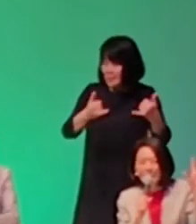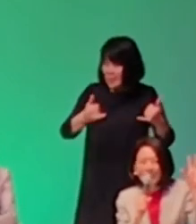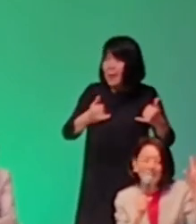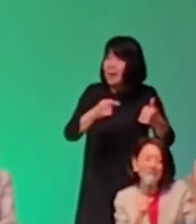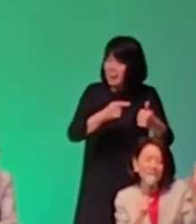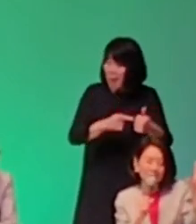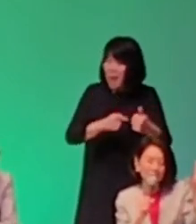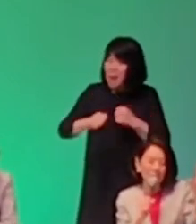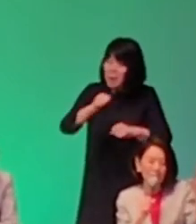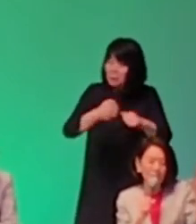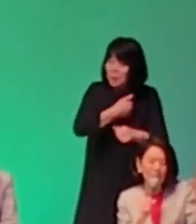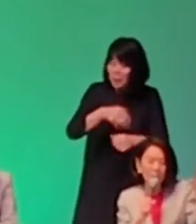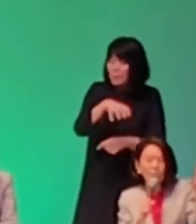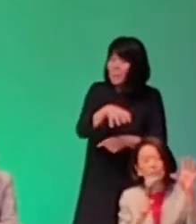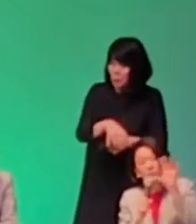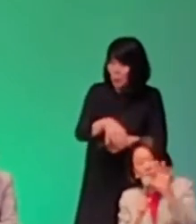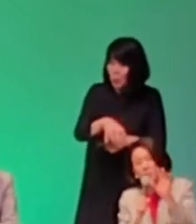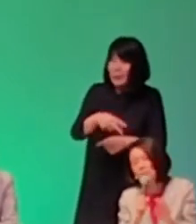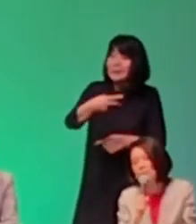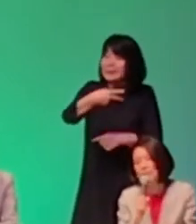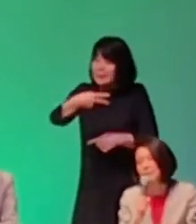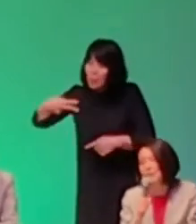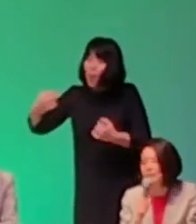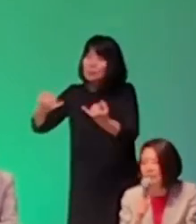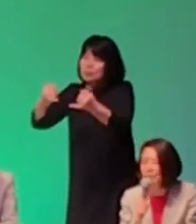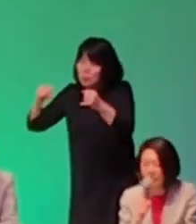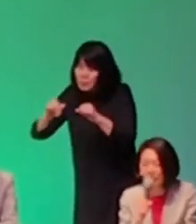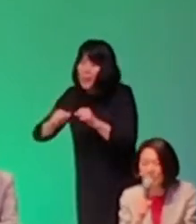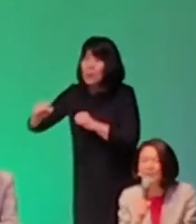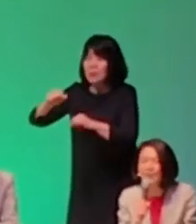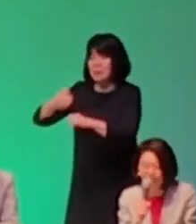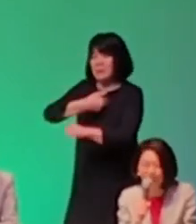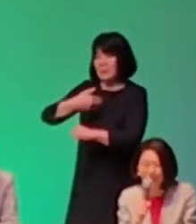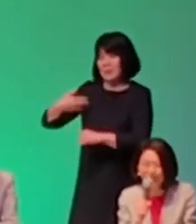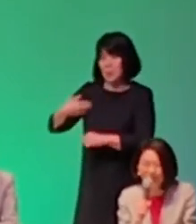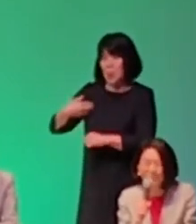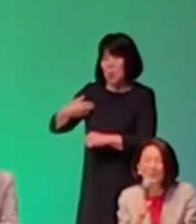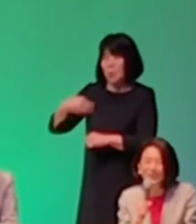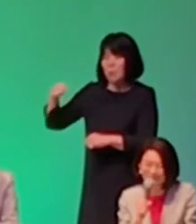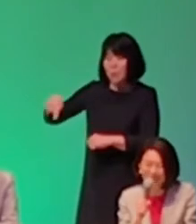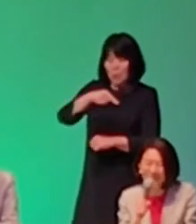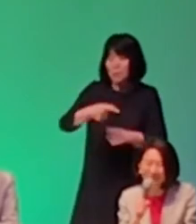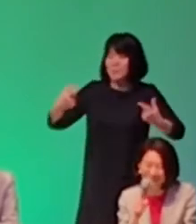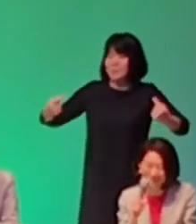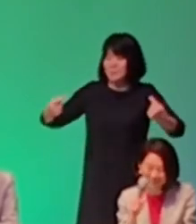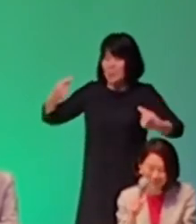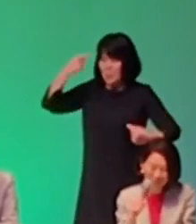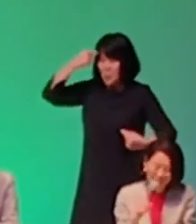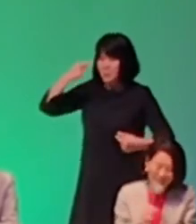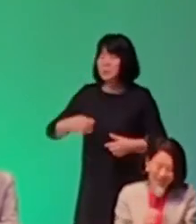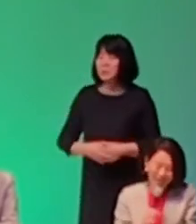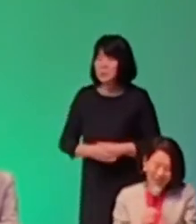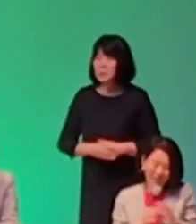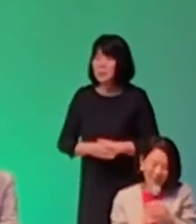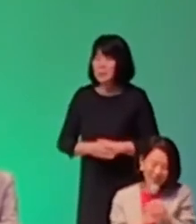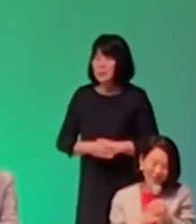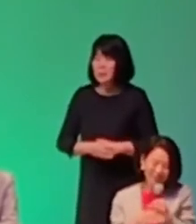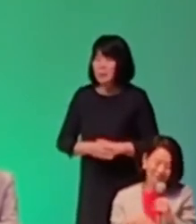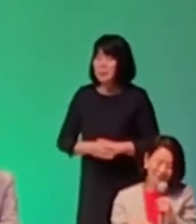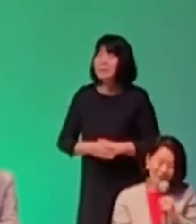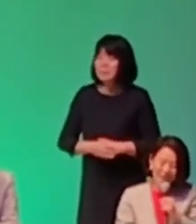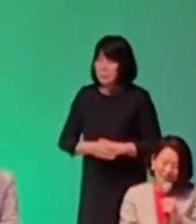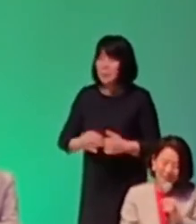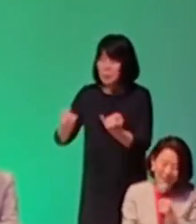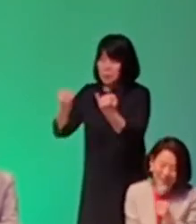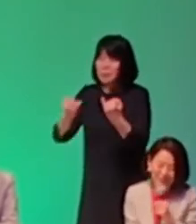が活躍できる場所イコール女性も活躍できる場所につながるというふうに思っています。結果的